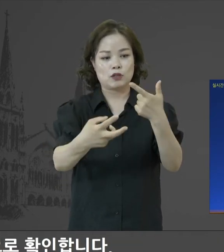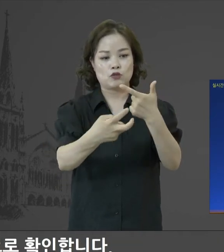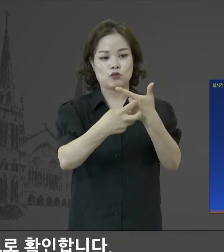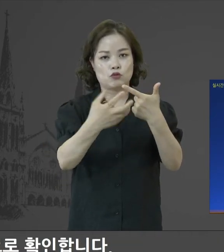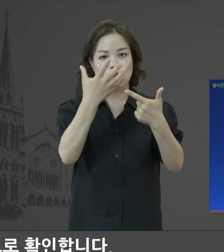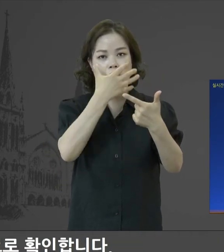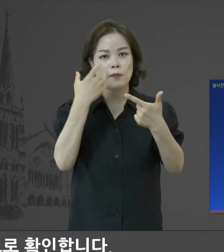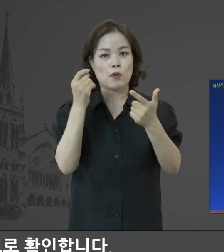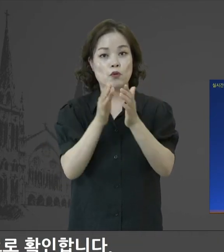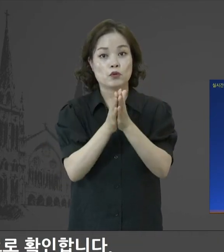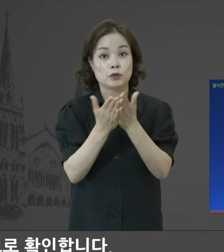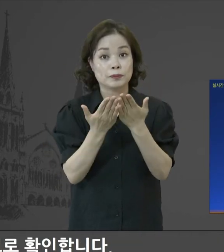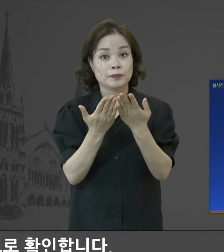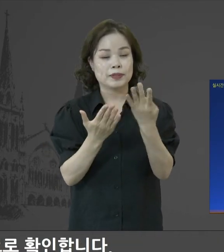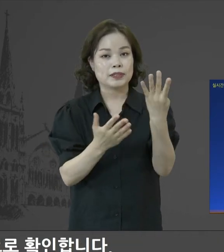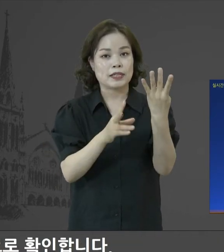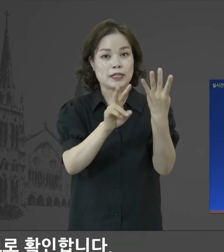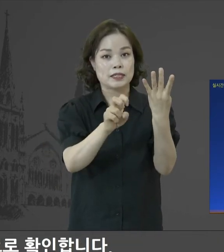28절.